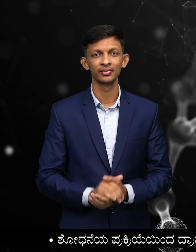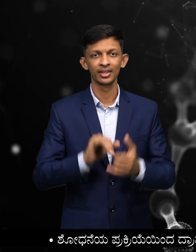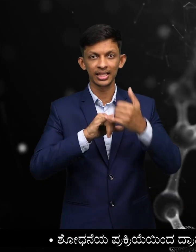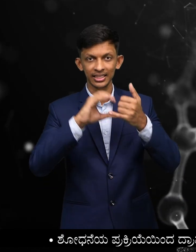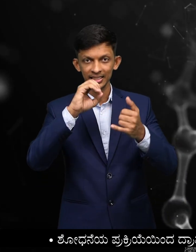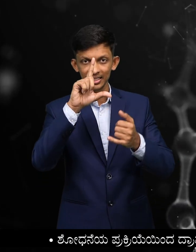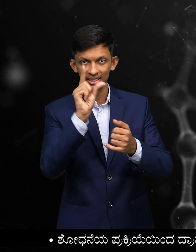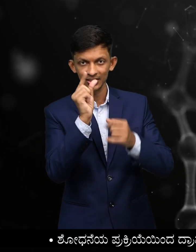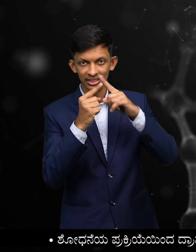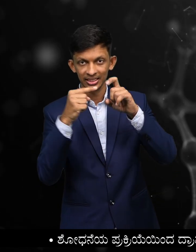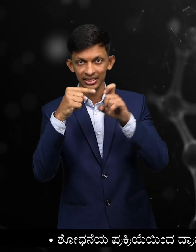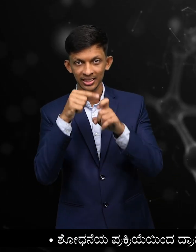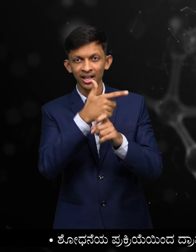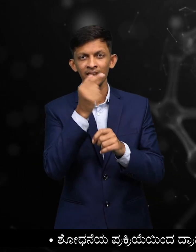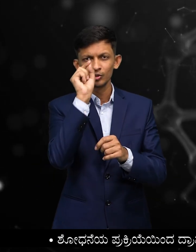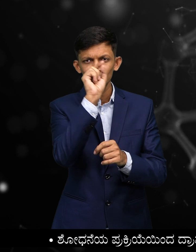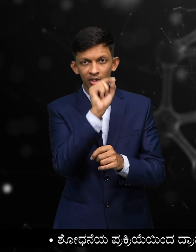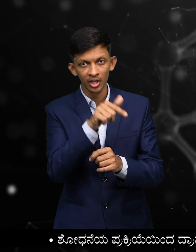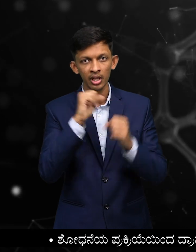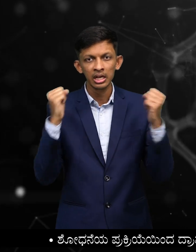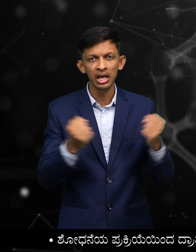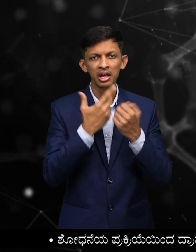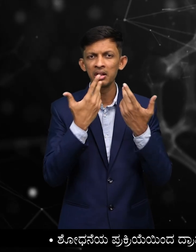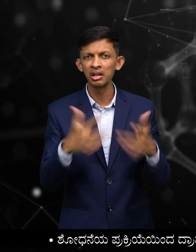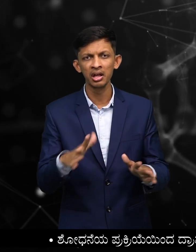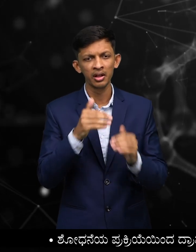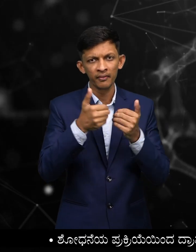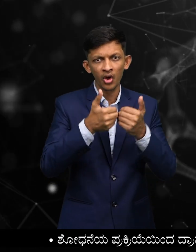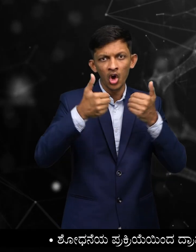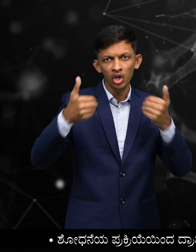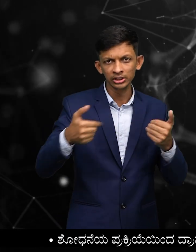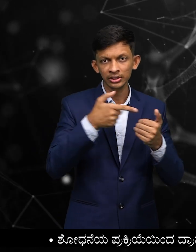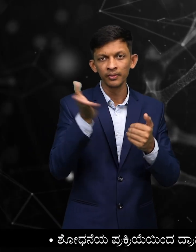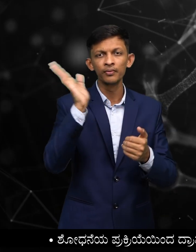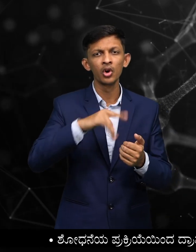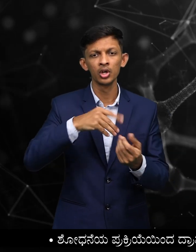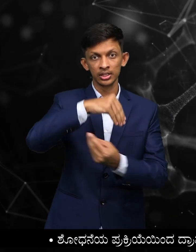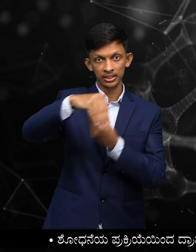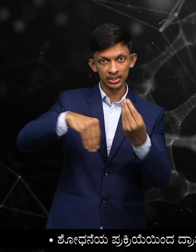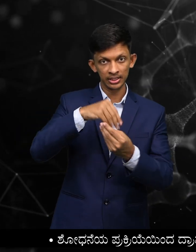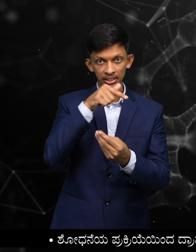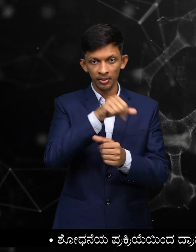ಶೋಧನೆಯ ಪ್ರಕ್ರಿಯೆಯಿಂದ ದ್ರಾವಕ ಕಣಗಳನ್ನು ಮಿಶ್ರಣದಿಂದ ಬೇರ್ಪಡಿಸಲಾಗುವುದಿಲ್ಲ.